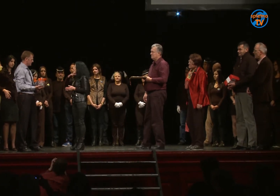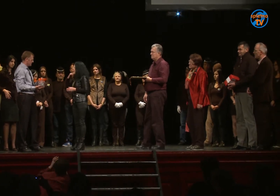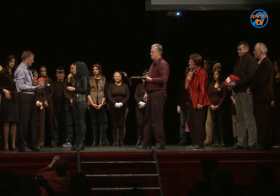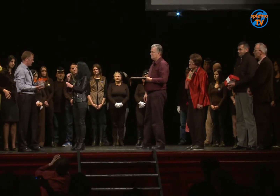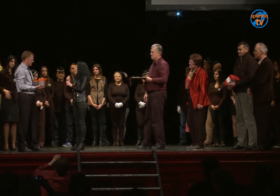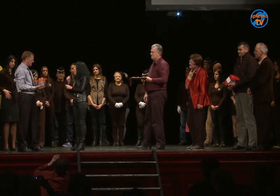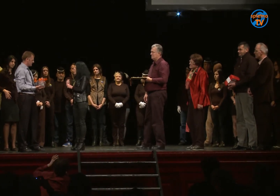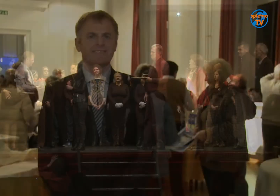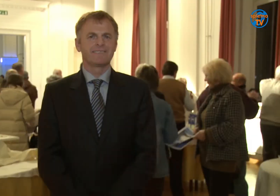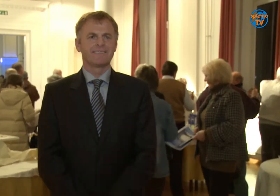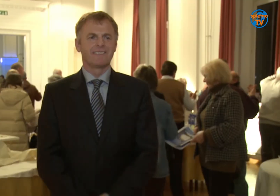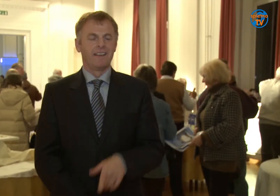še veliko